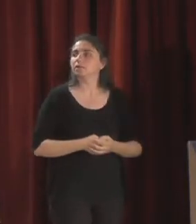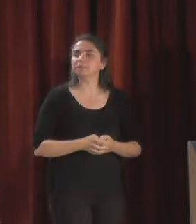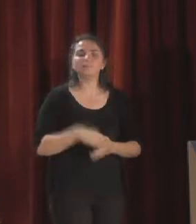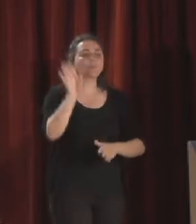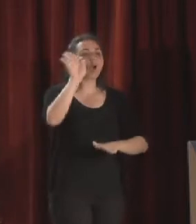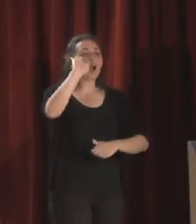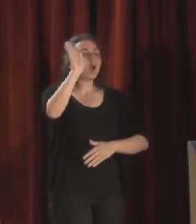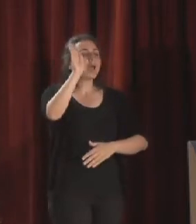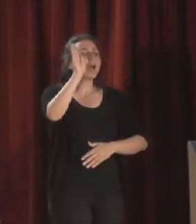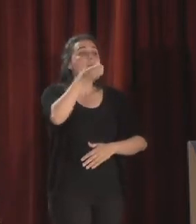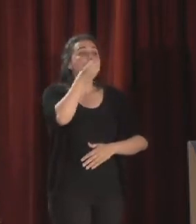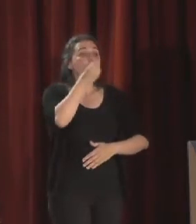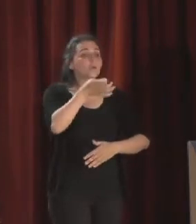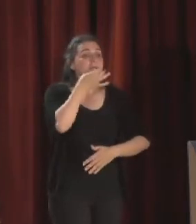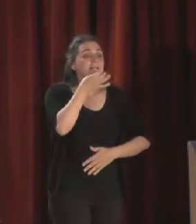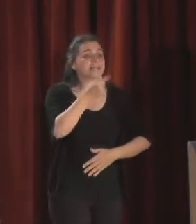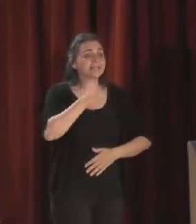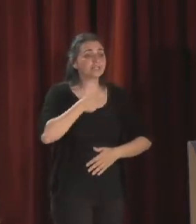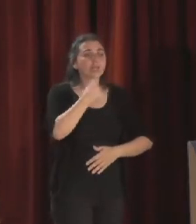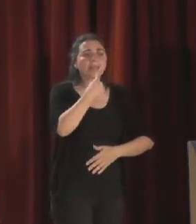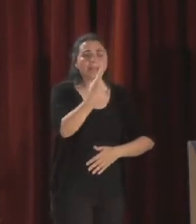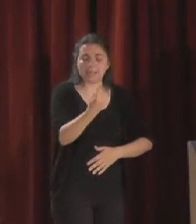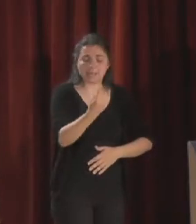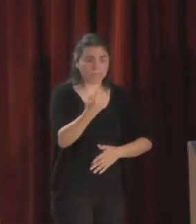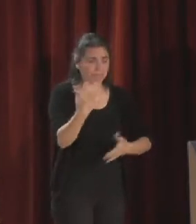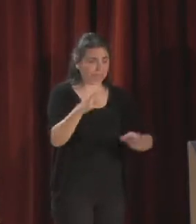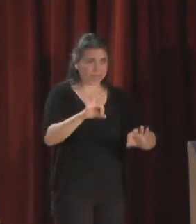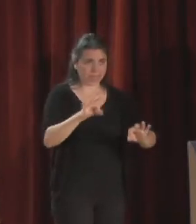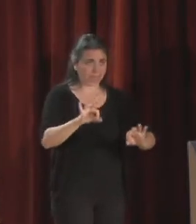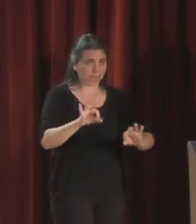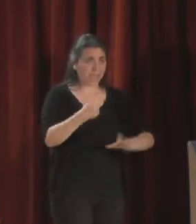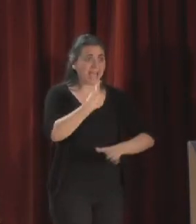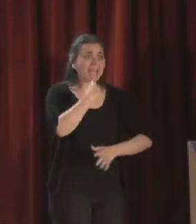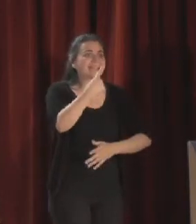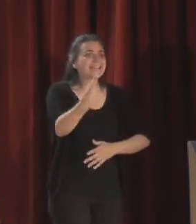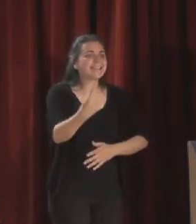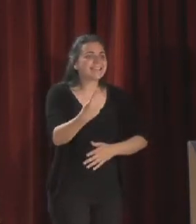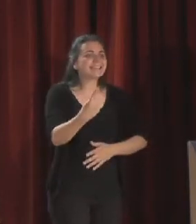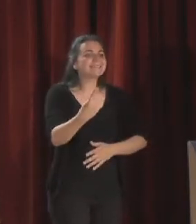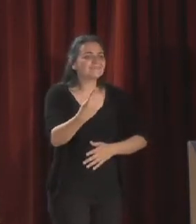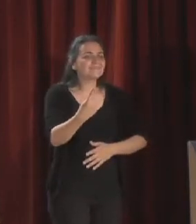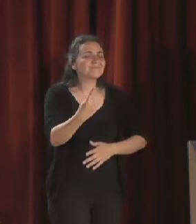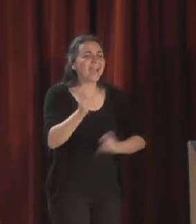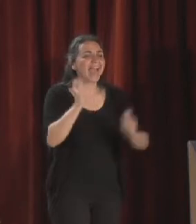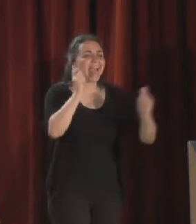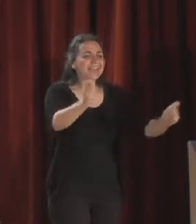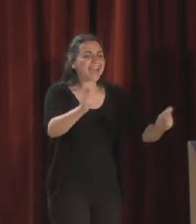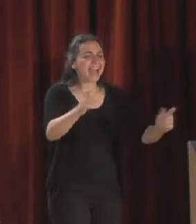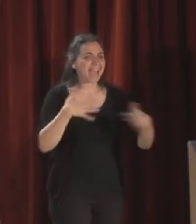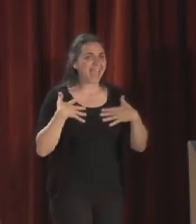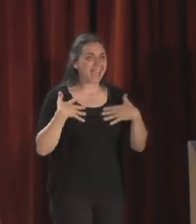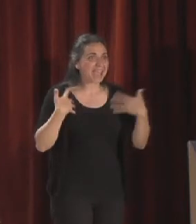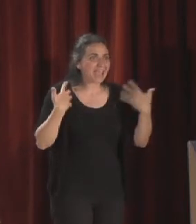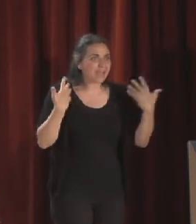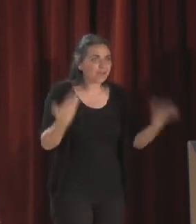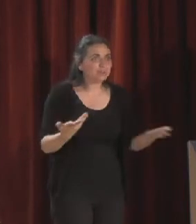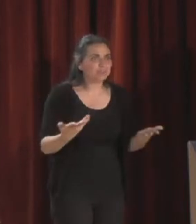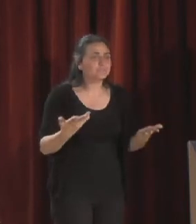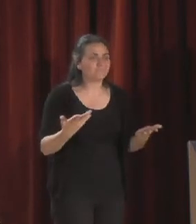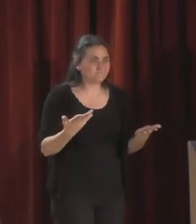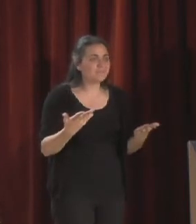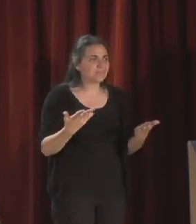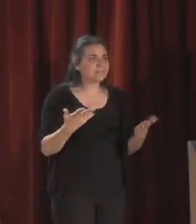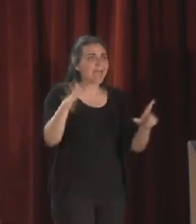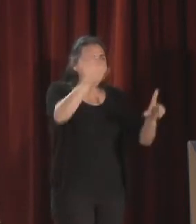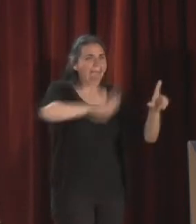Hola, boas tardes. Bueno, quería vos simplemente vender a ilusión de que imos a recuperar o estado de benestar